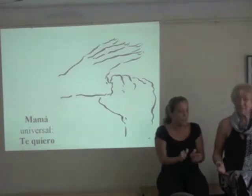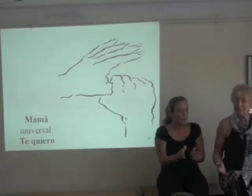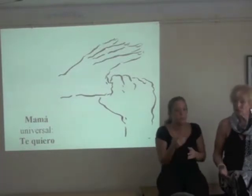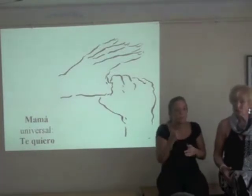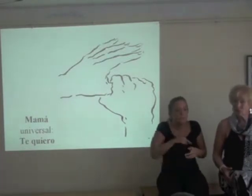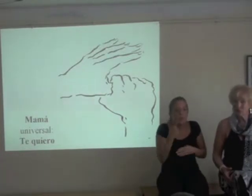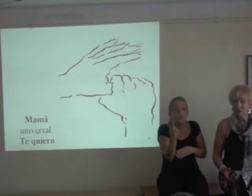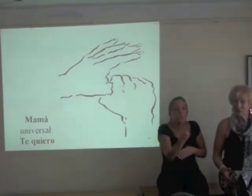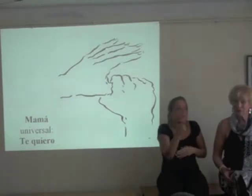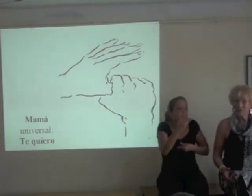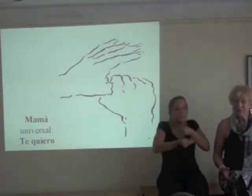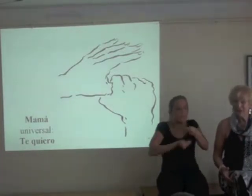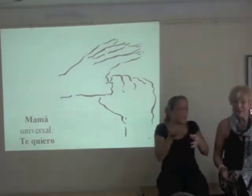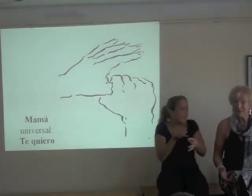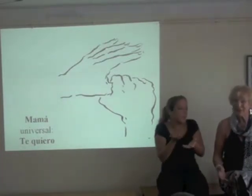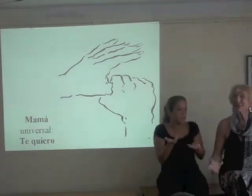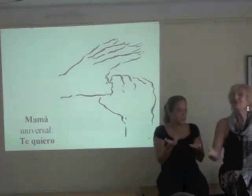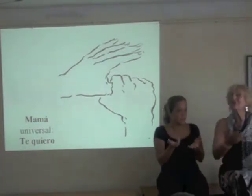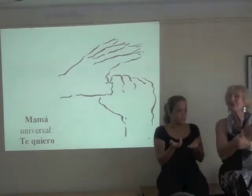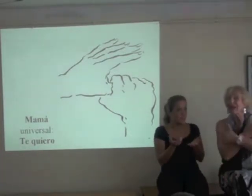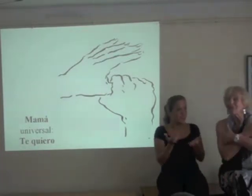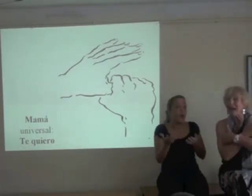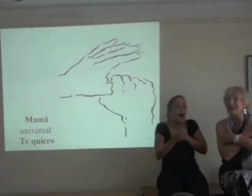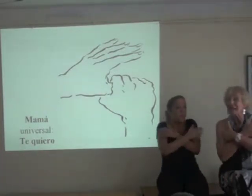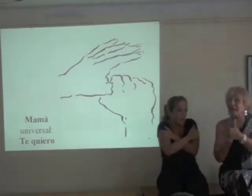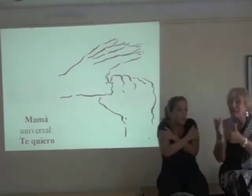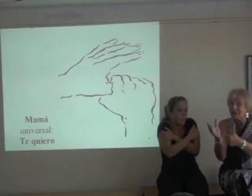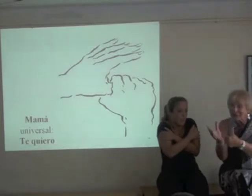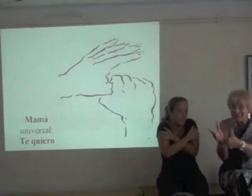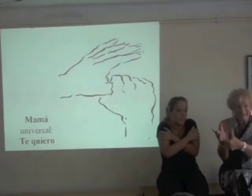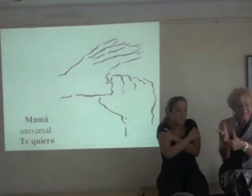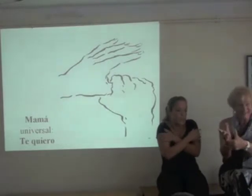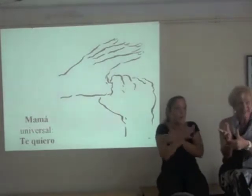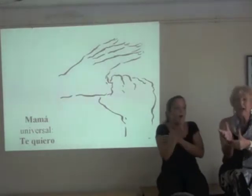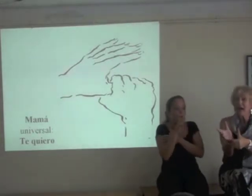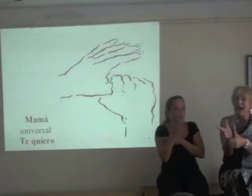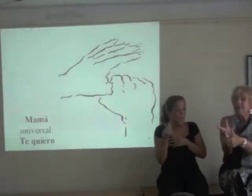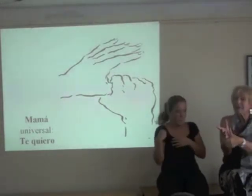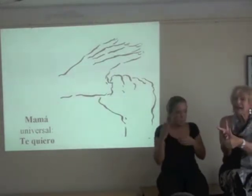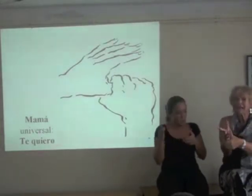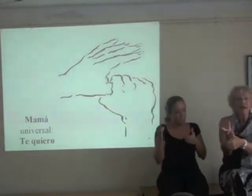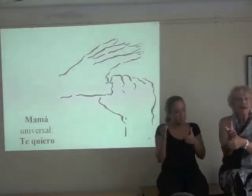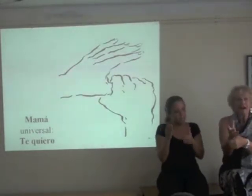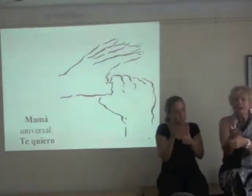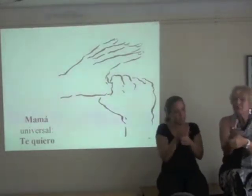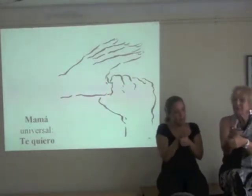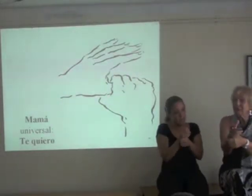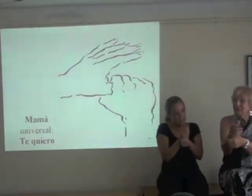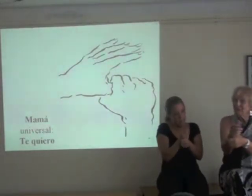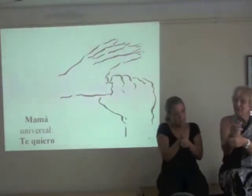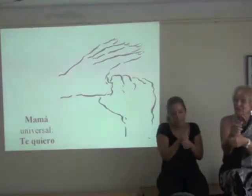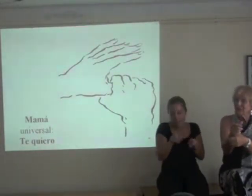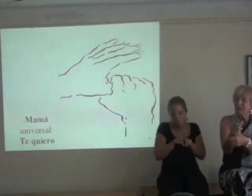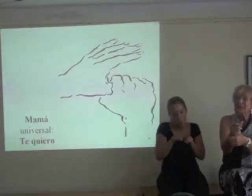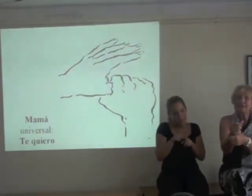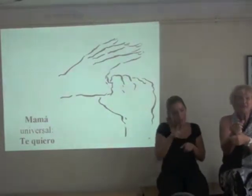se siente solo? ¿Qué hacen? Sí, lo abrazan. Vamos a hacer así. Abraza a tu